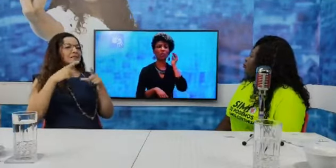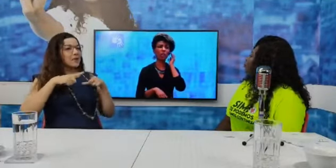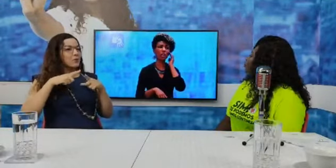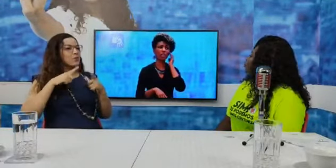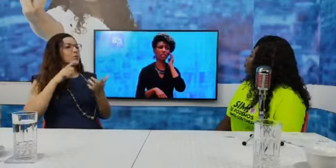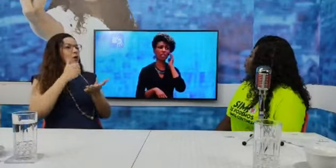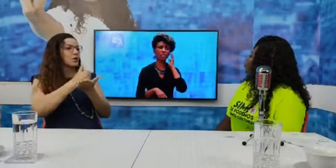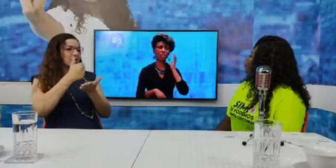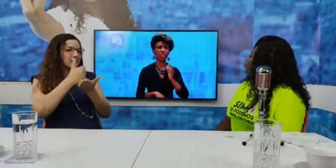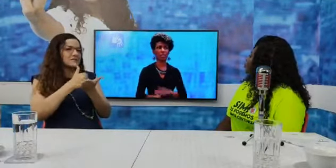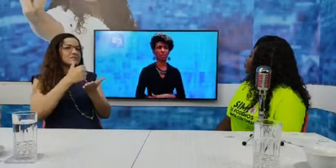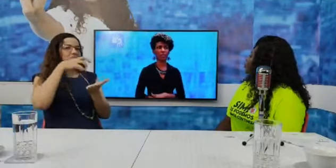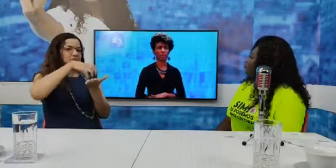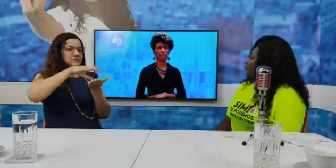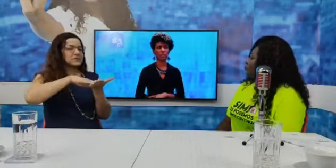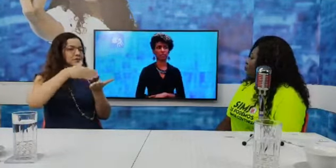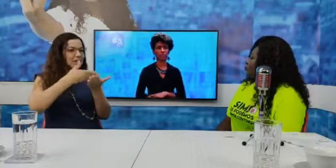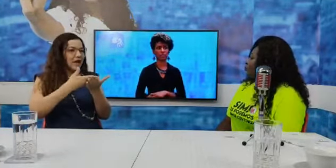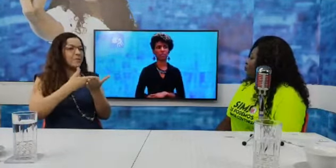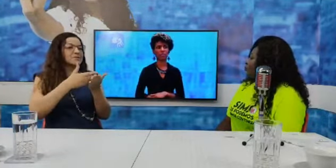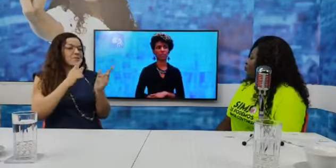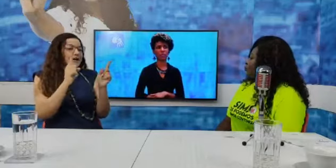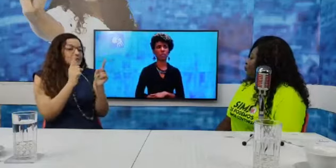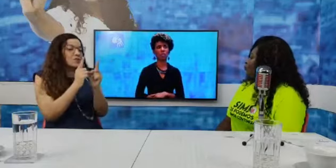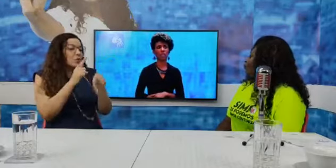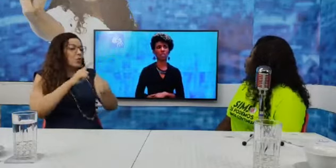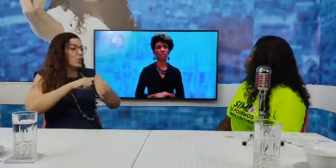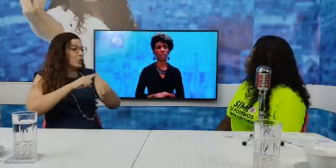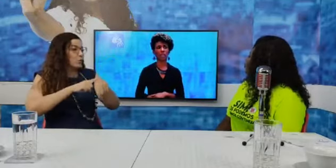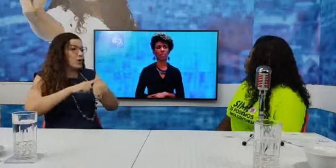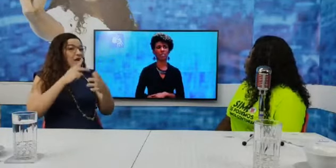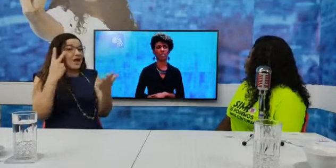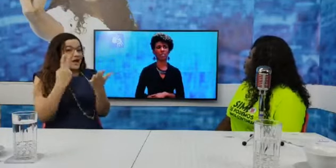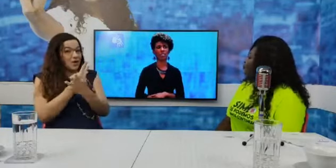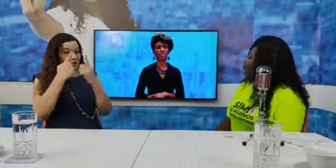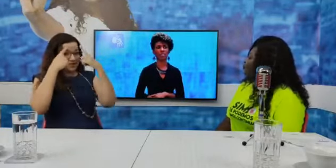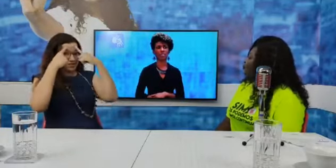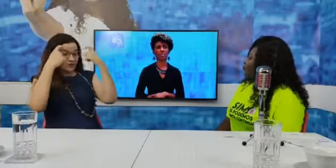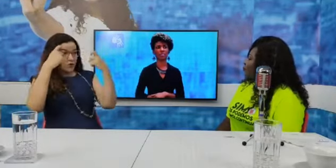24 horas o atendimento. Tem um núcleo de intérpretes.